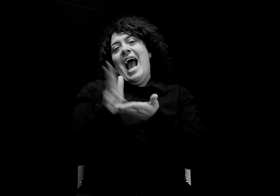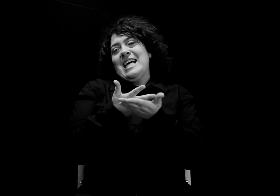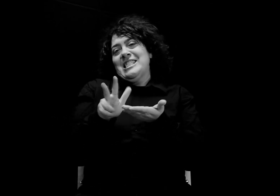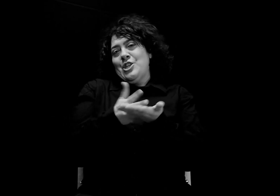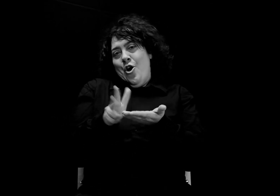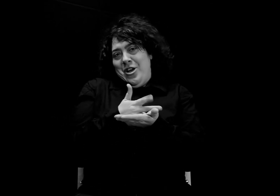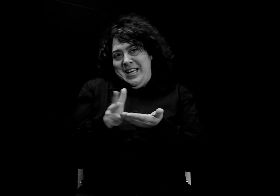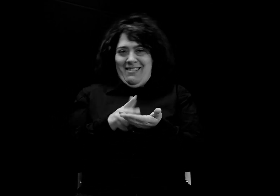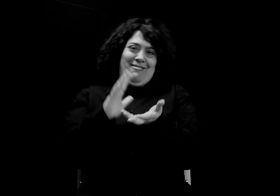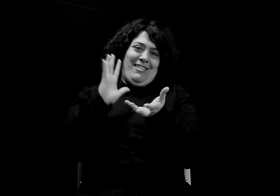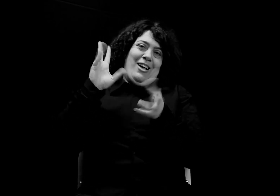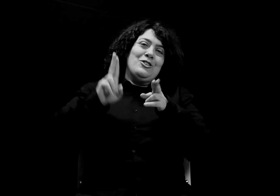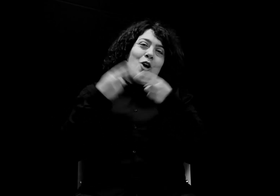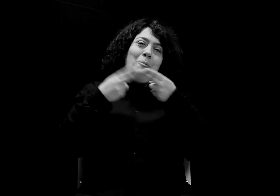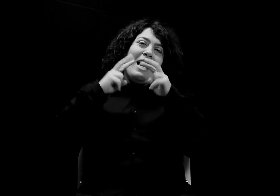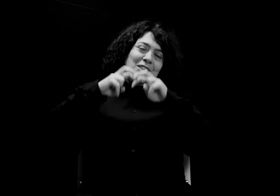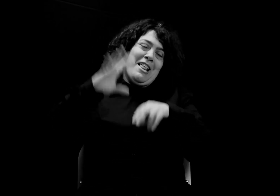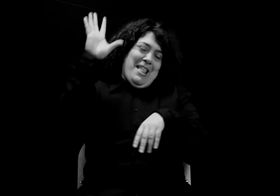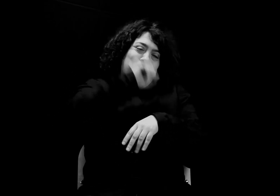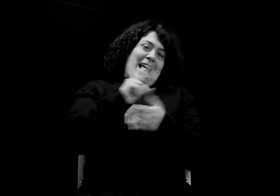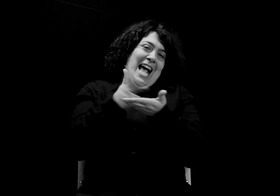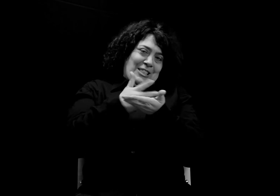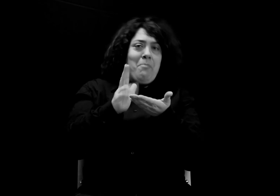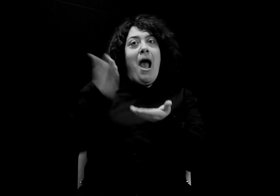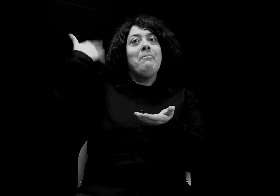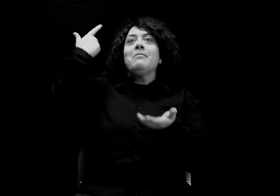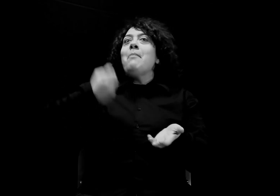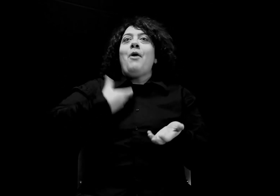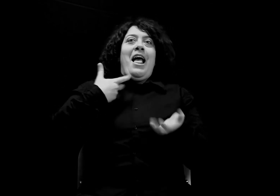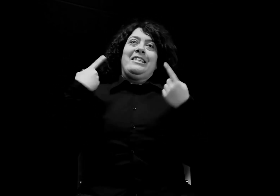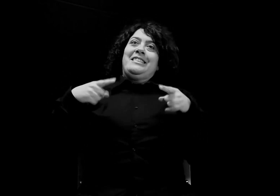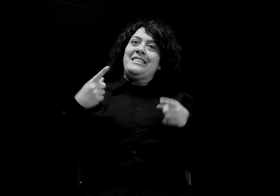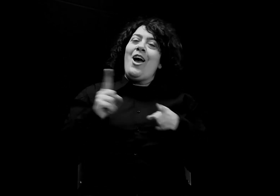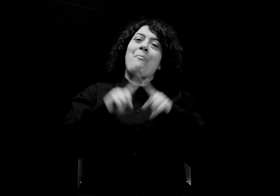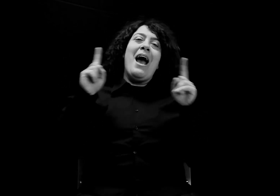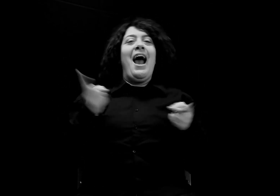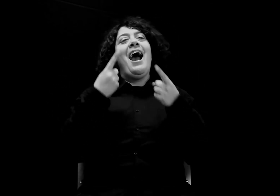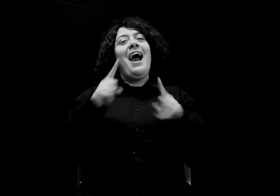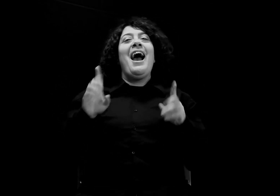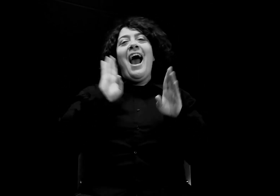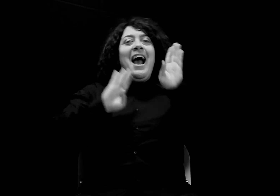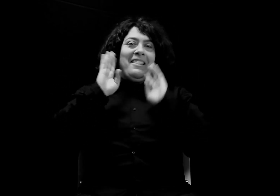canzone allora si credeva che fosse poesia per la sua poetica che evocava delle armonie musicali e bellissime